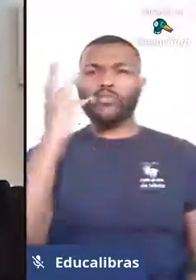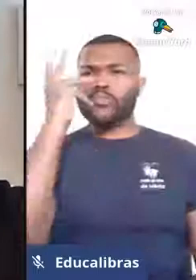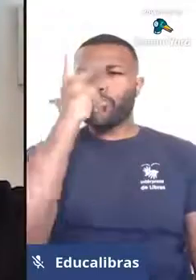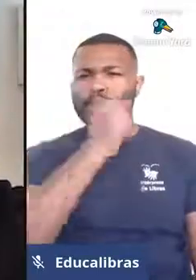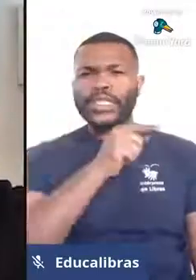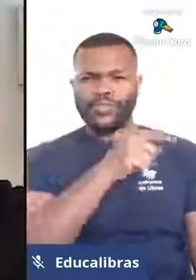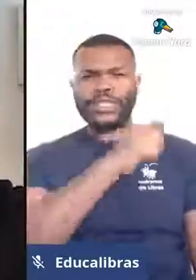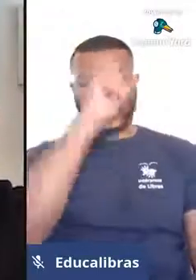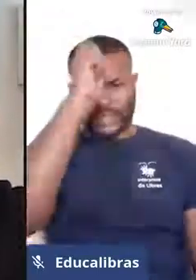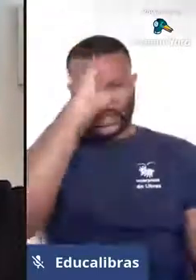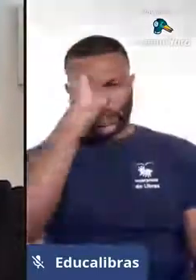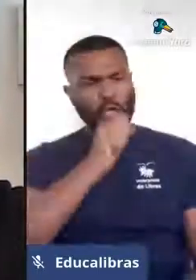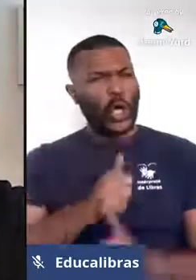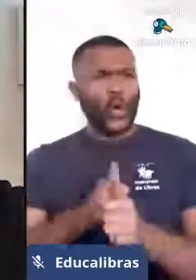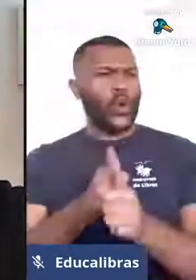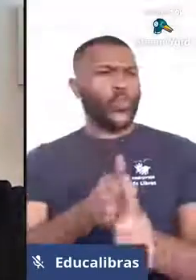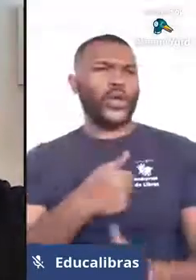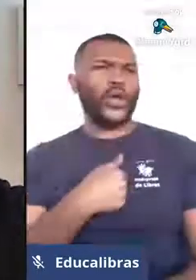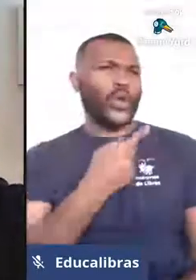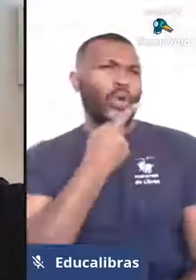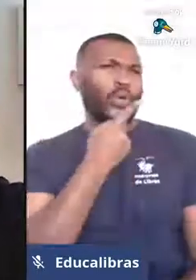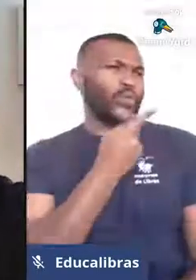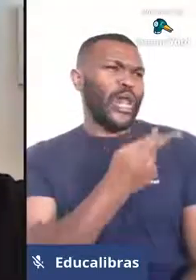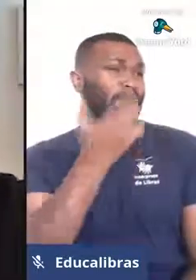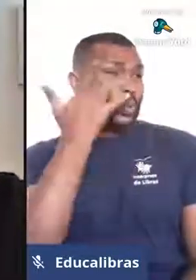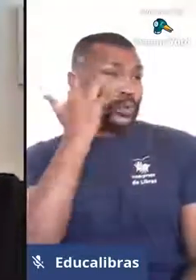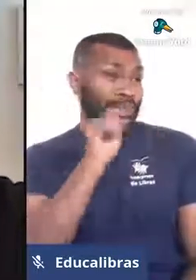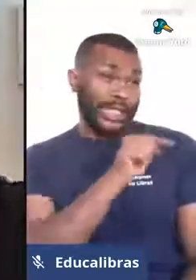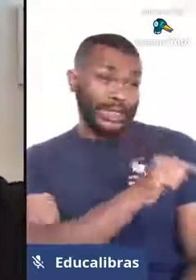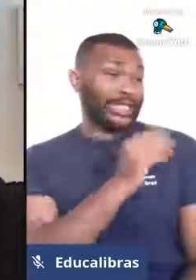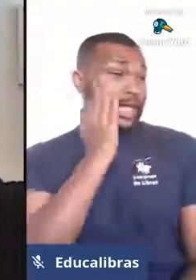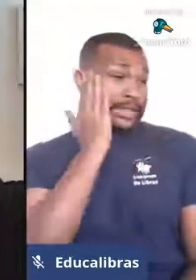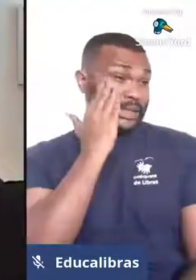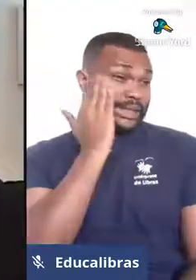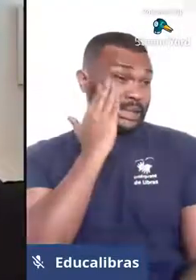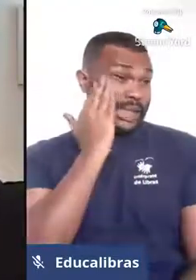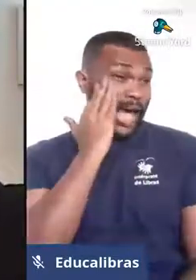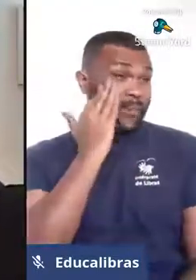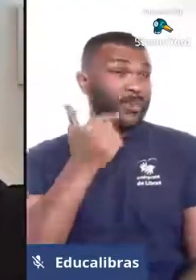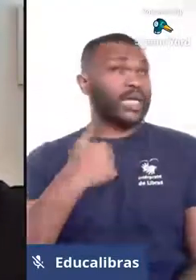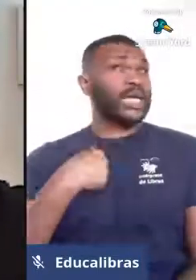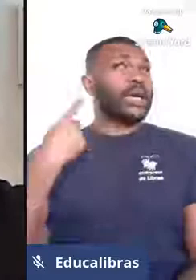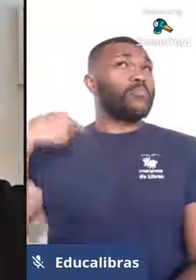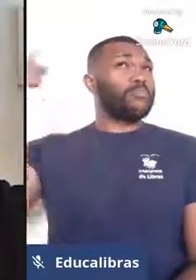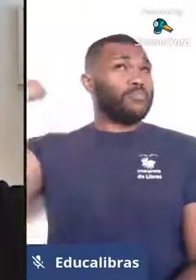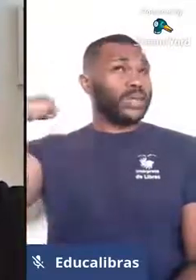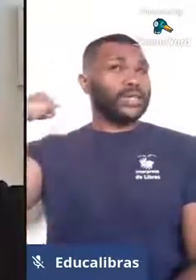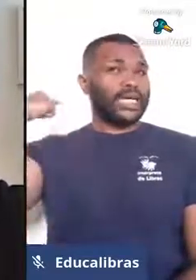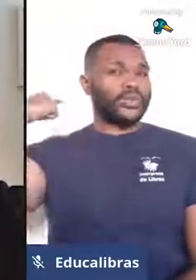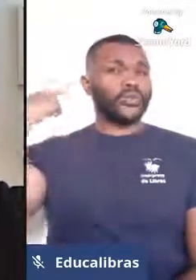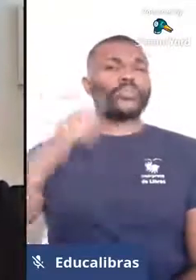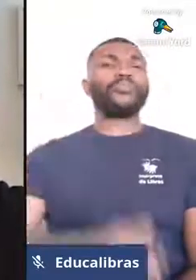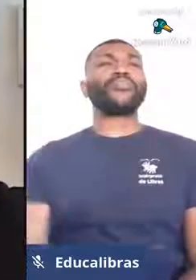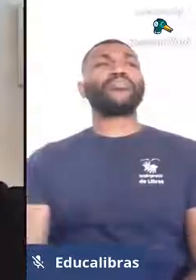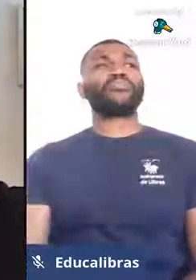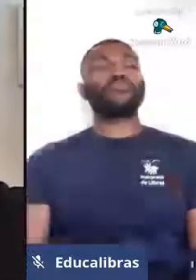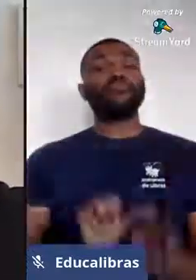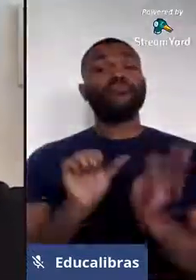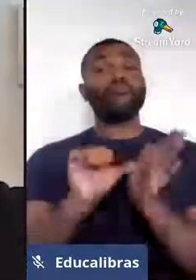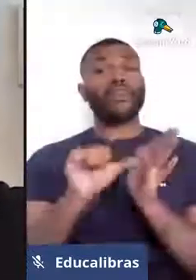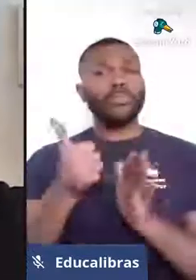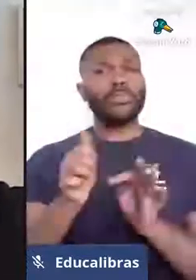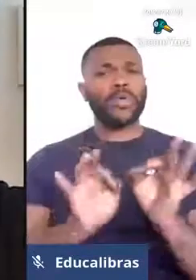A gente não tinha nem falado sobre isso. Não sei se o Cid sabia desse meu passado aí, mas foi o primeiro grande projeto que